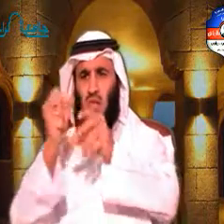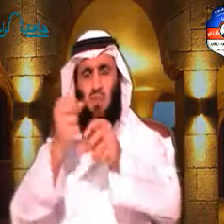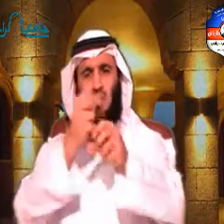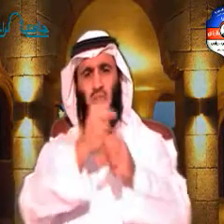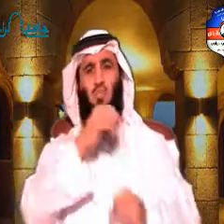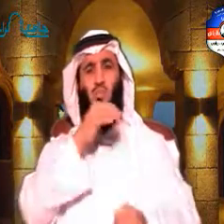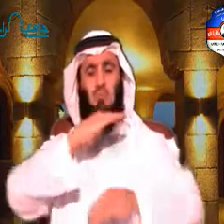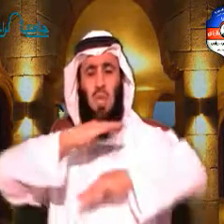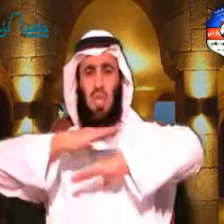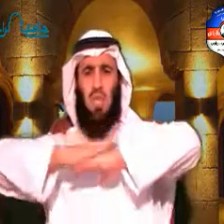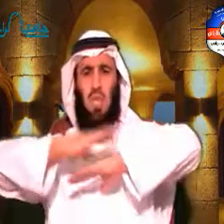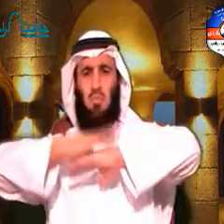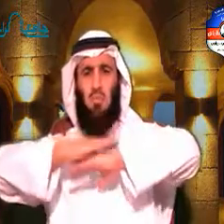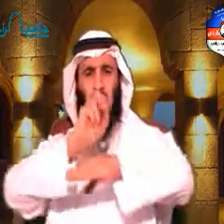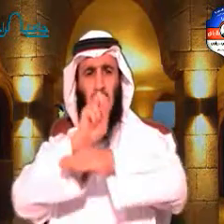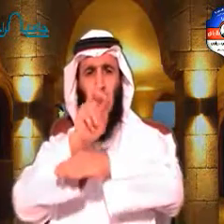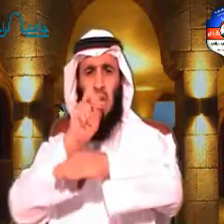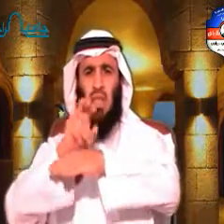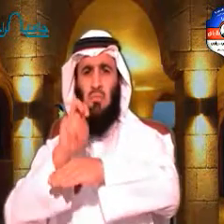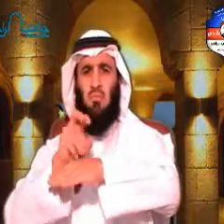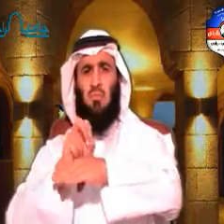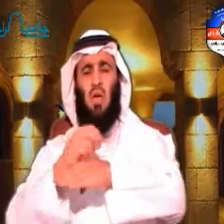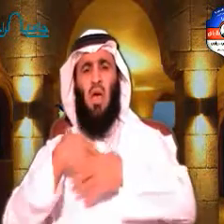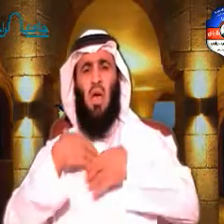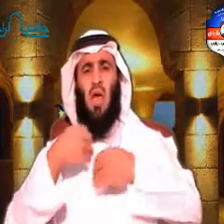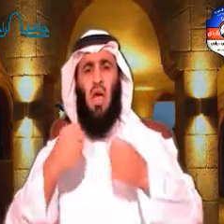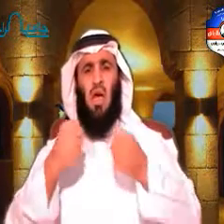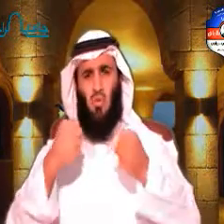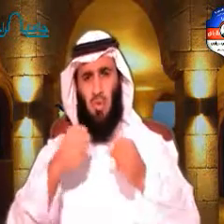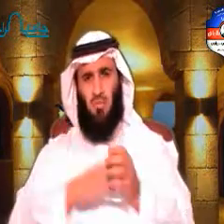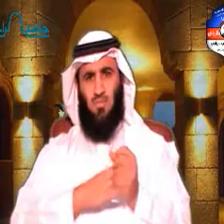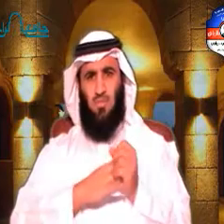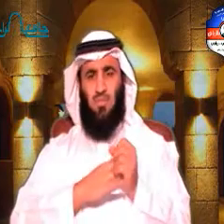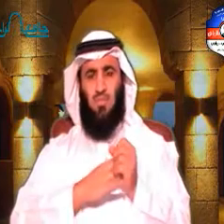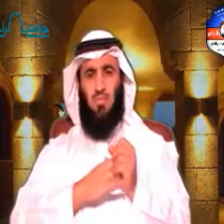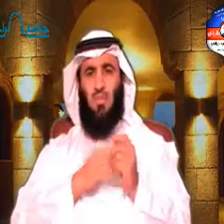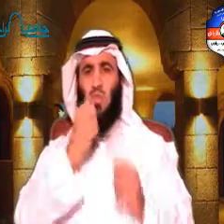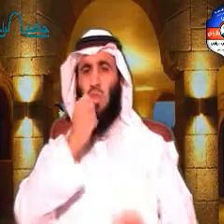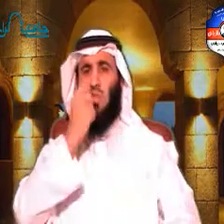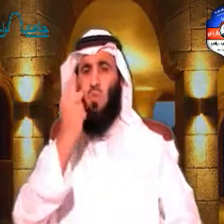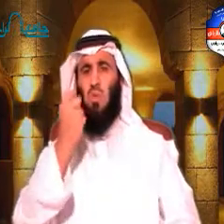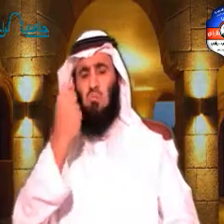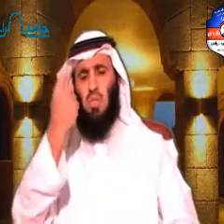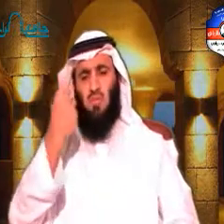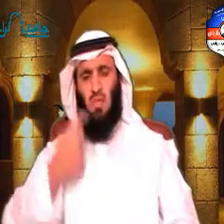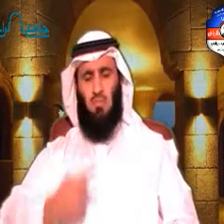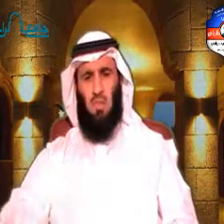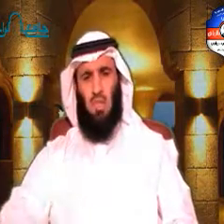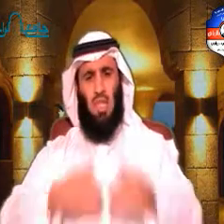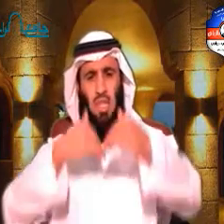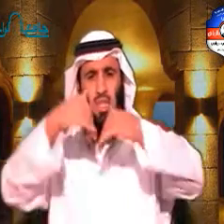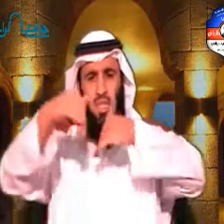الله عليه وسلم على المنهج القويم والطريق الواضح، حذرهم من